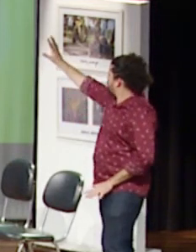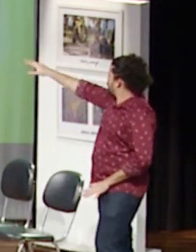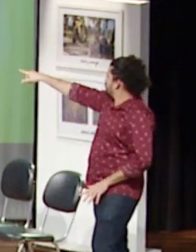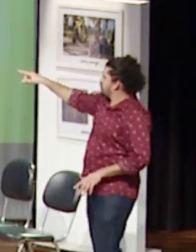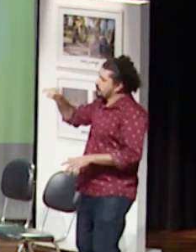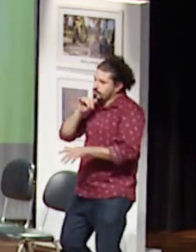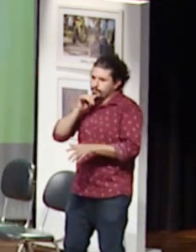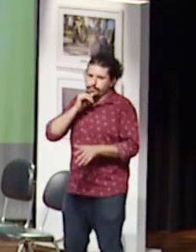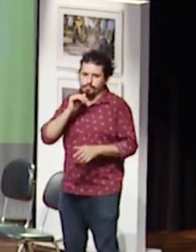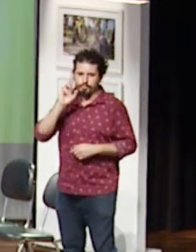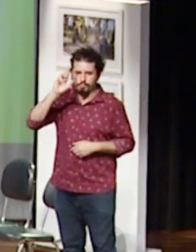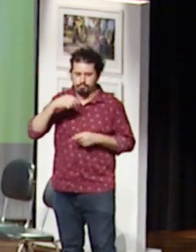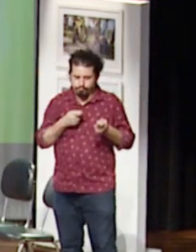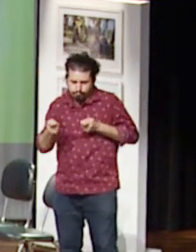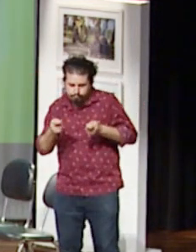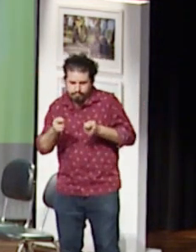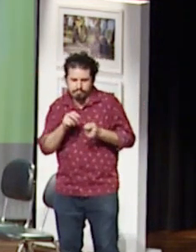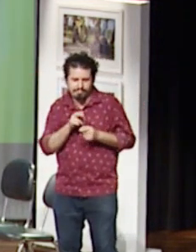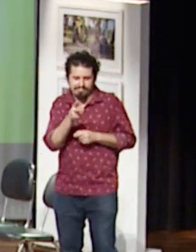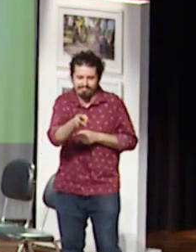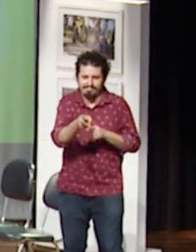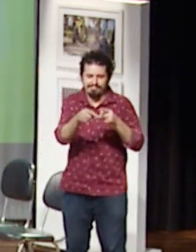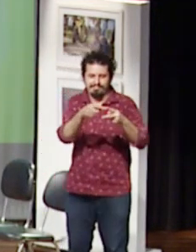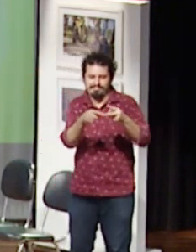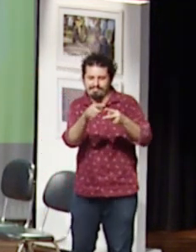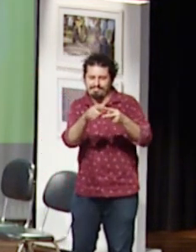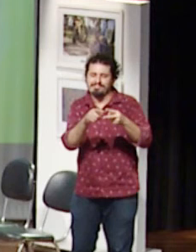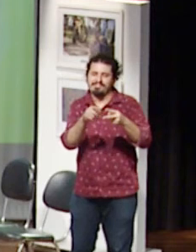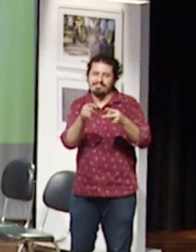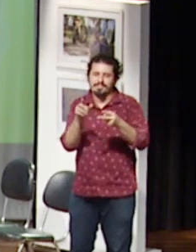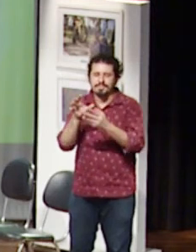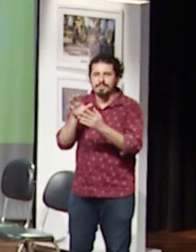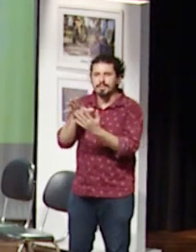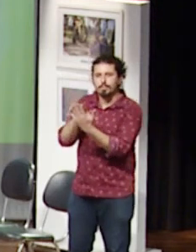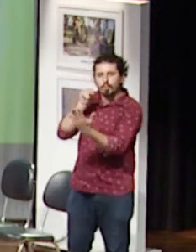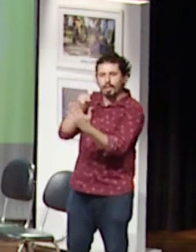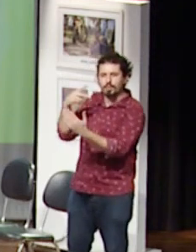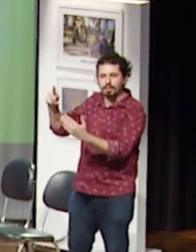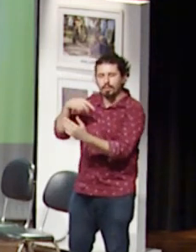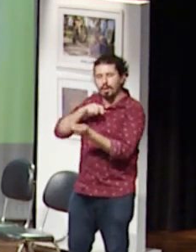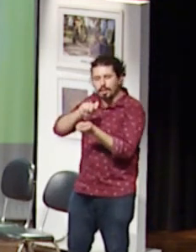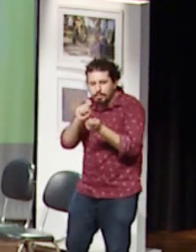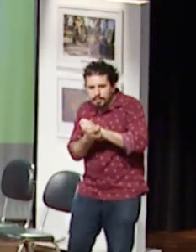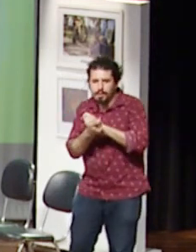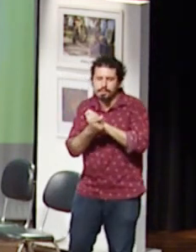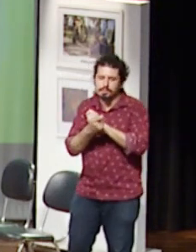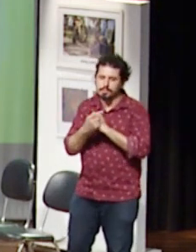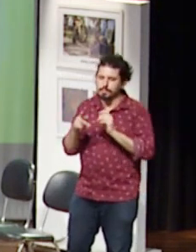Só para vocês darem uma olhada aí. Você tem todas essas duas linhas, né? O conteúdo e você